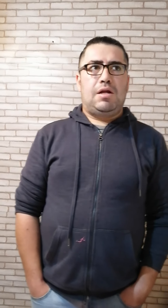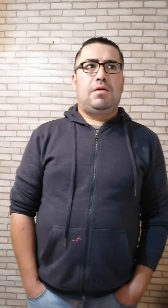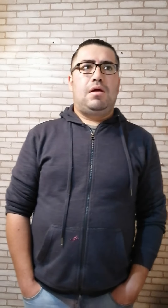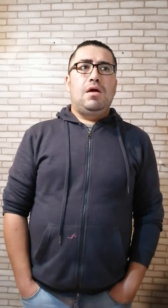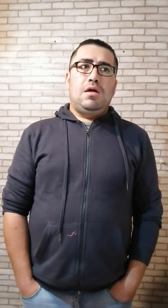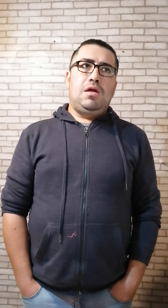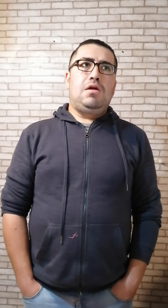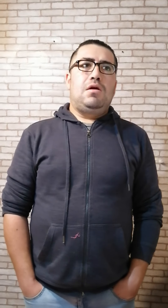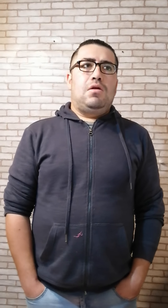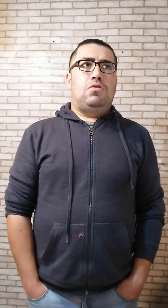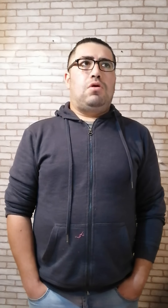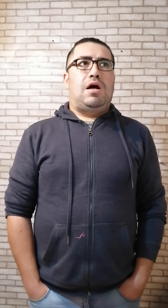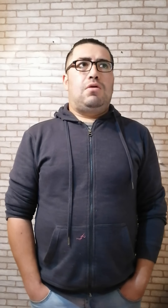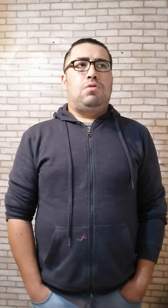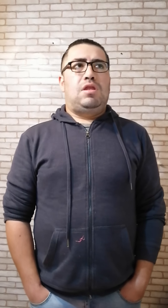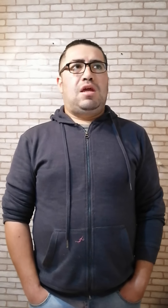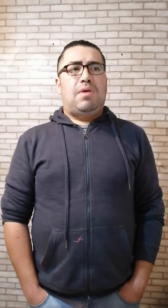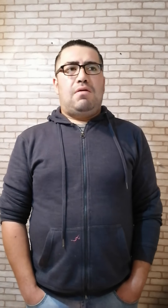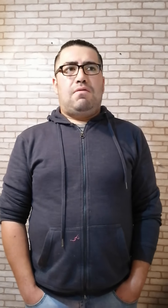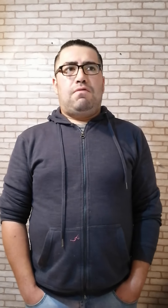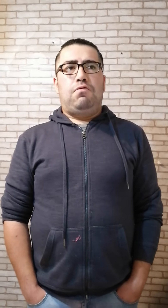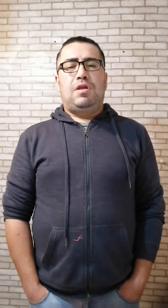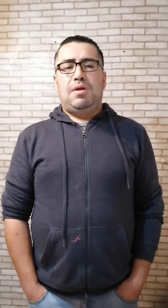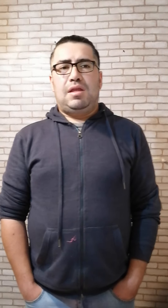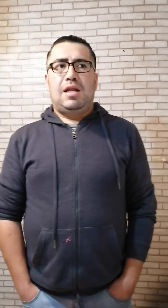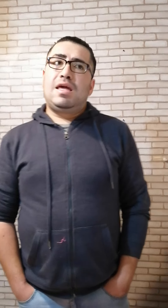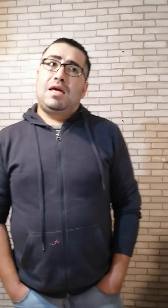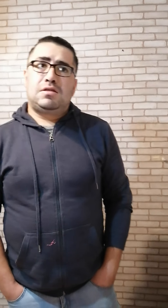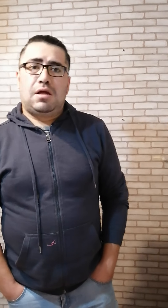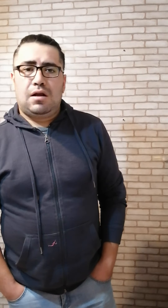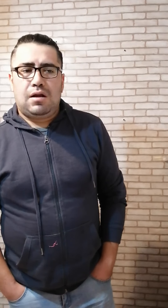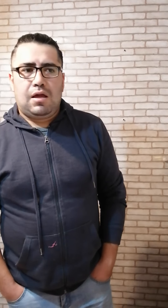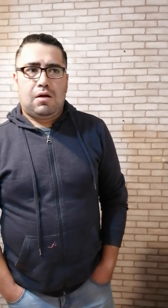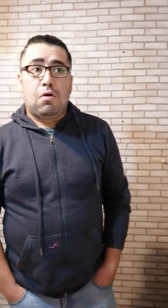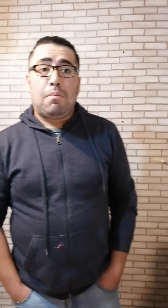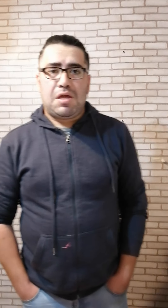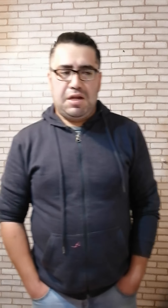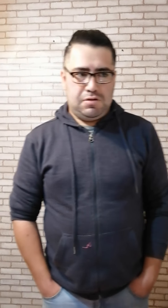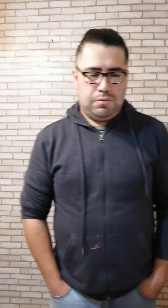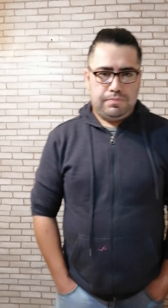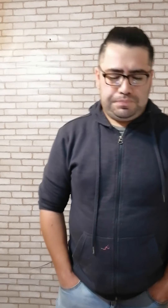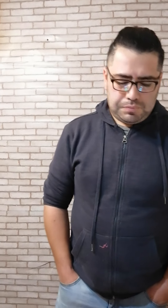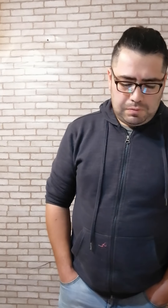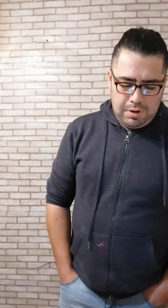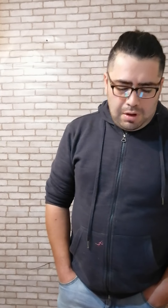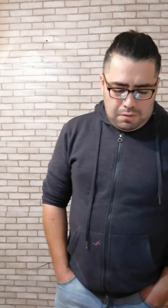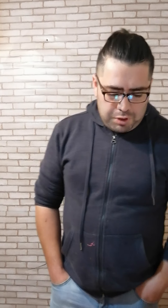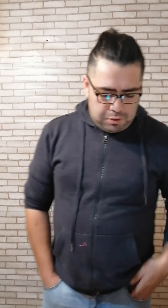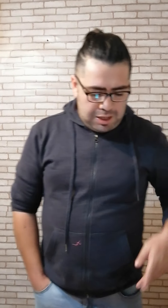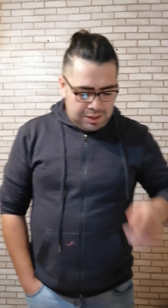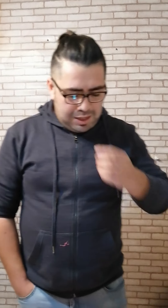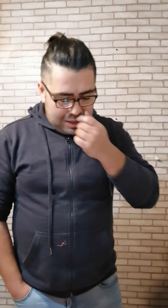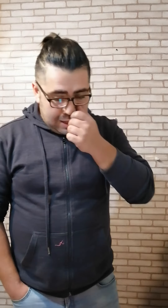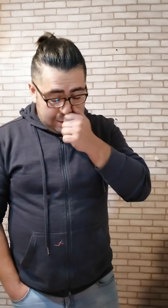y tocar un tema fundamental que es el compañerismo bueno antes que nada